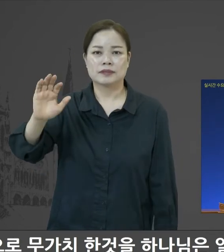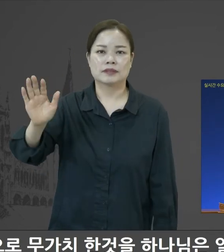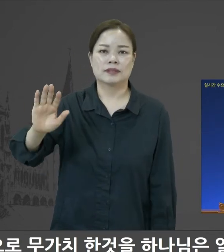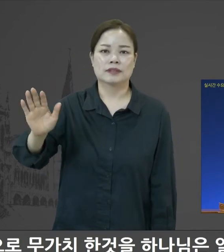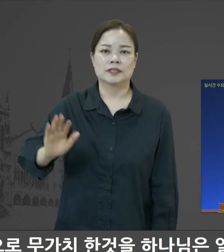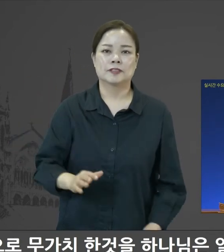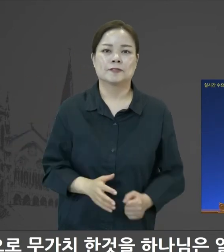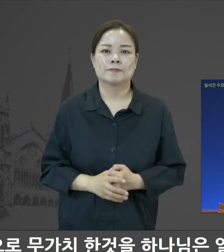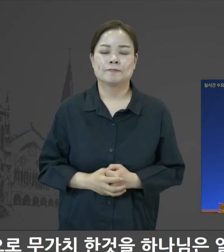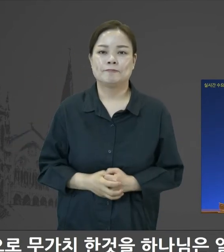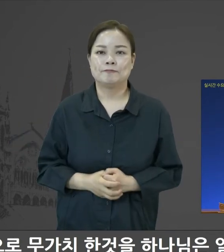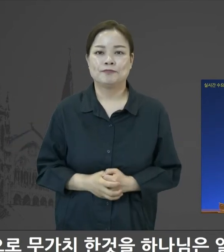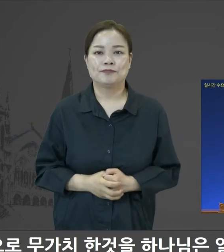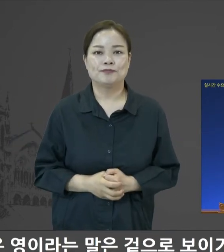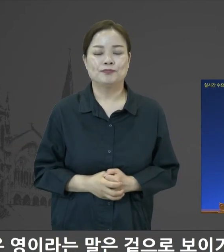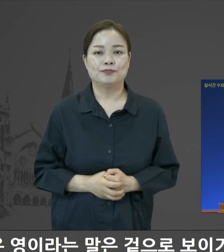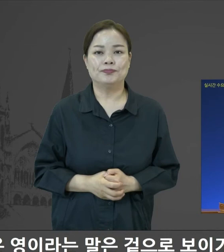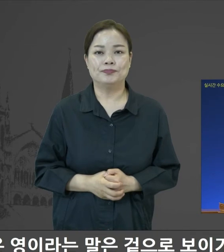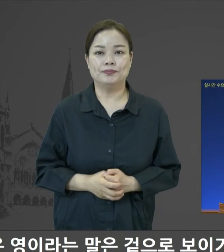것입니다.